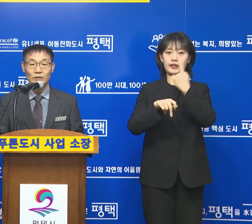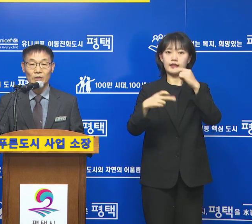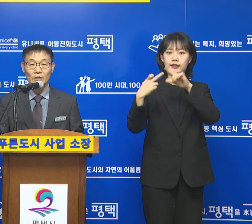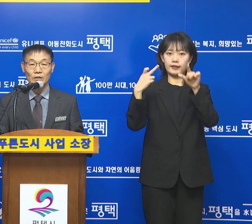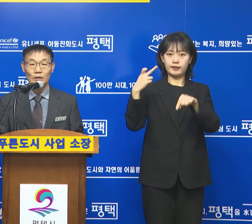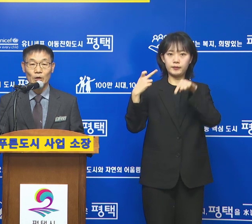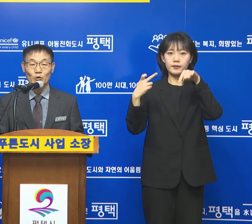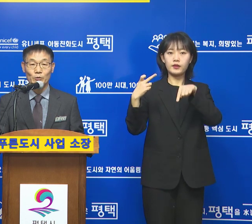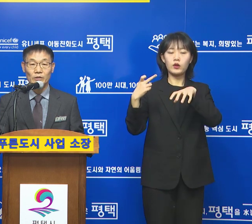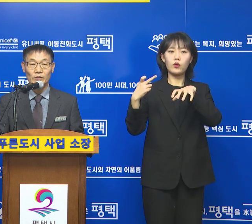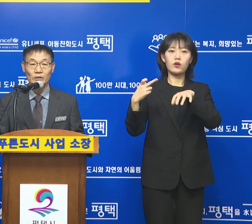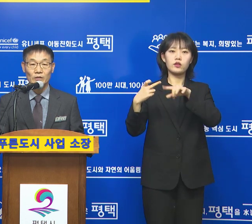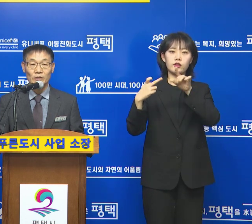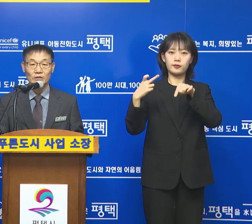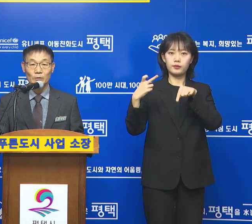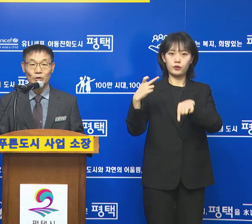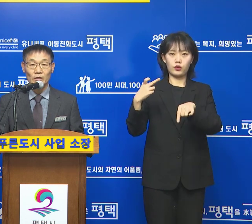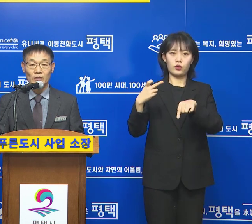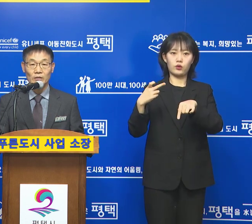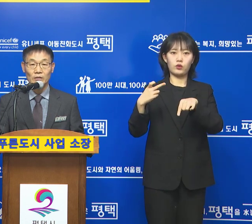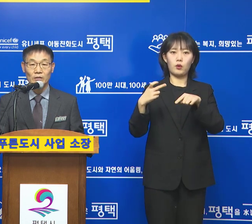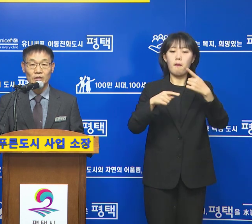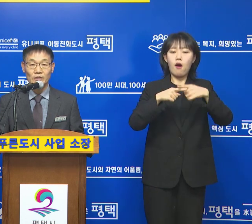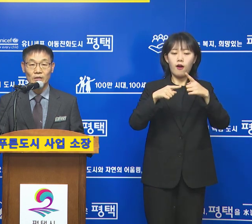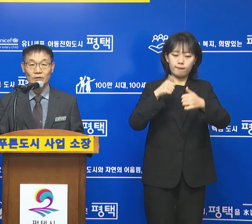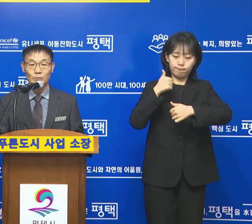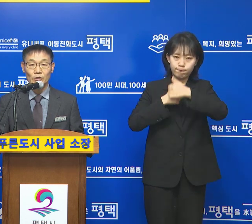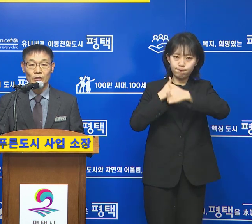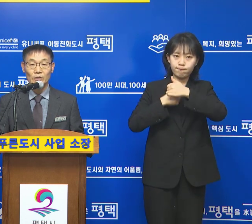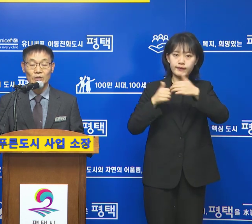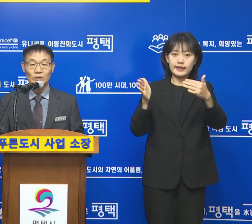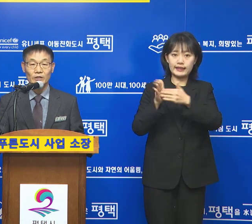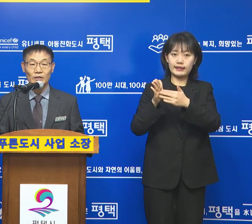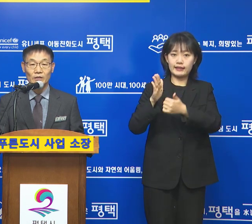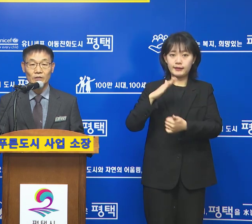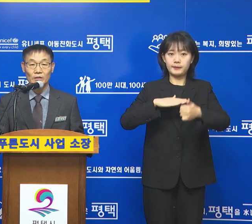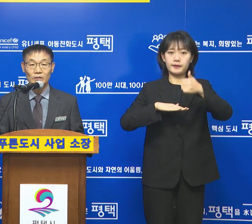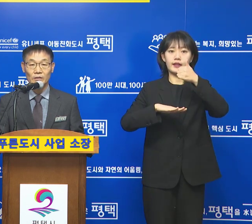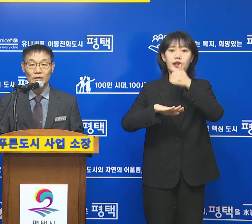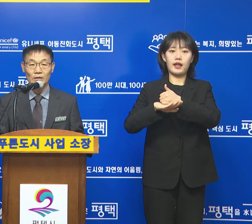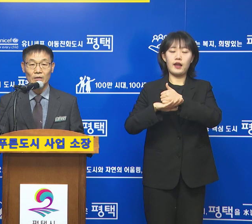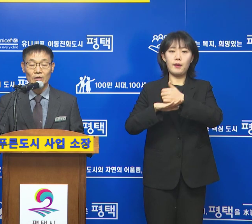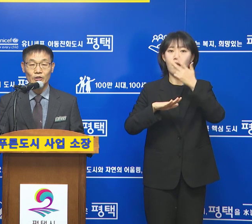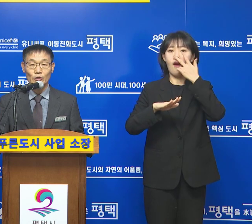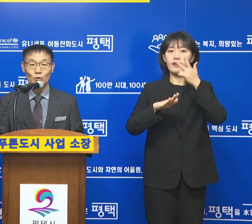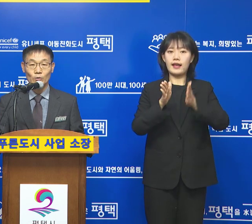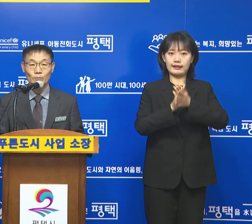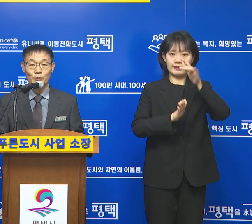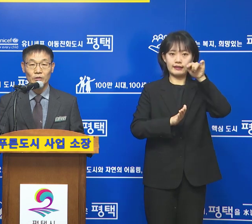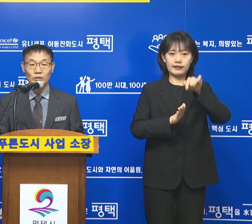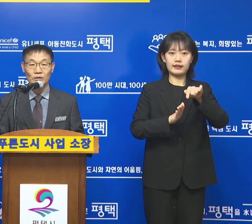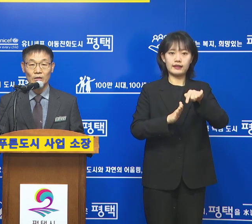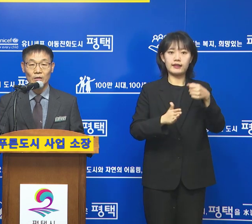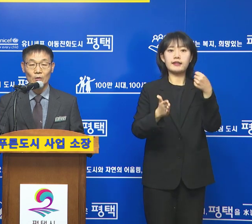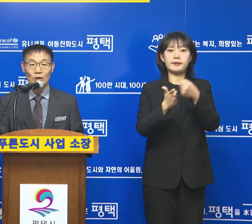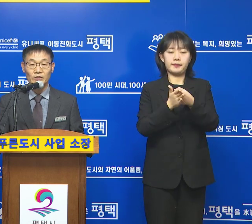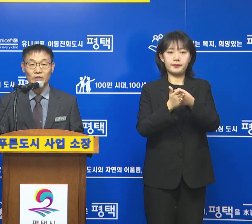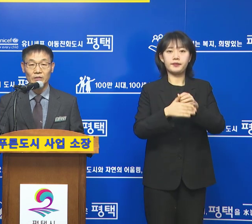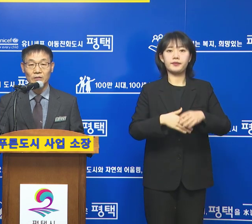예정지 현황 발표 및 현장 평가를 실시하였으며 치열한 경쟁 끝에 최종